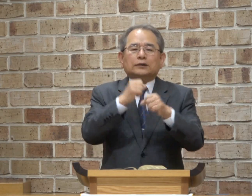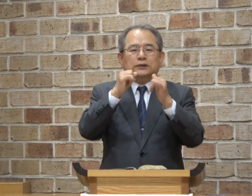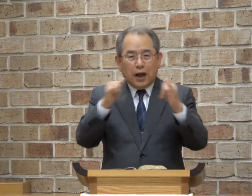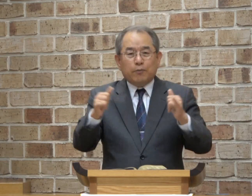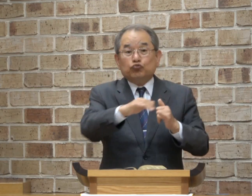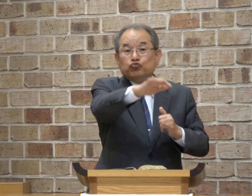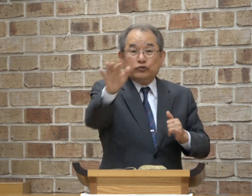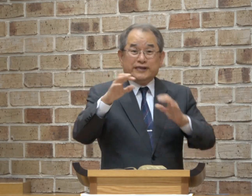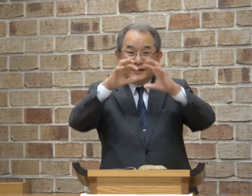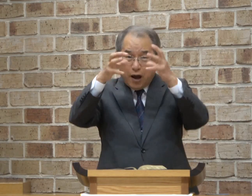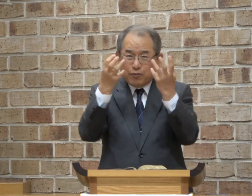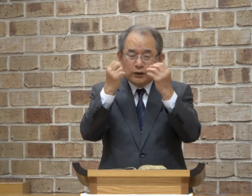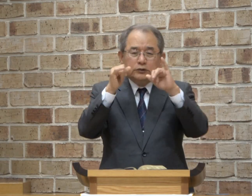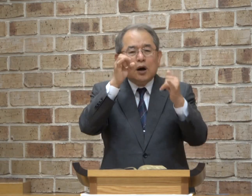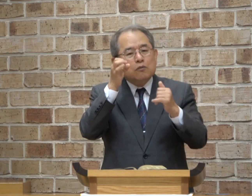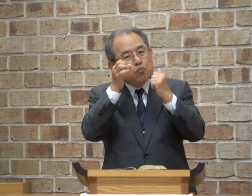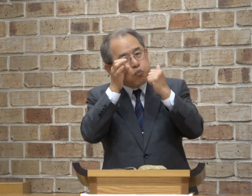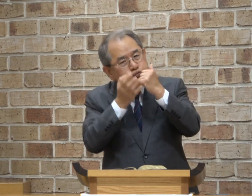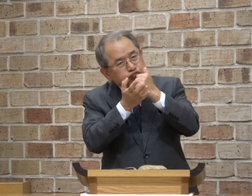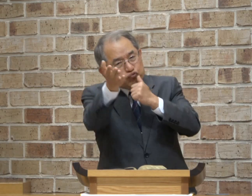성령님이시니 거듭남의 체험이